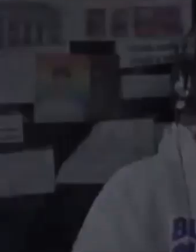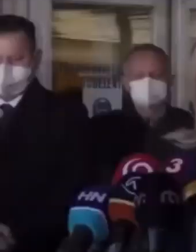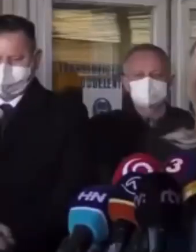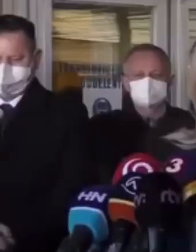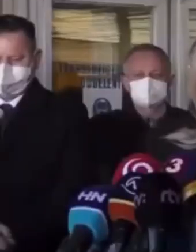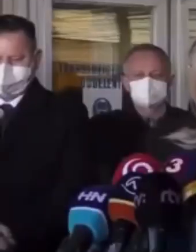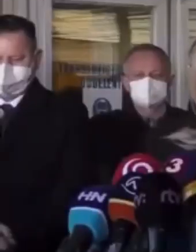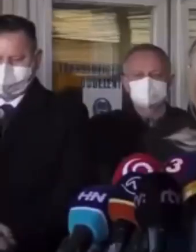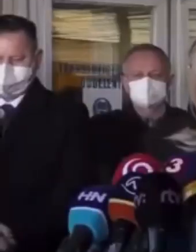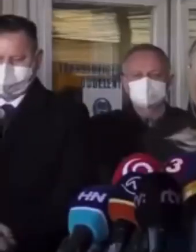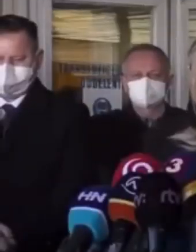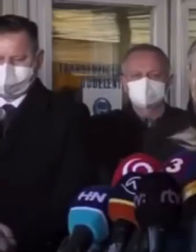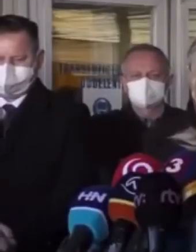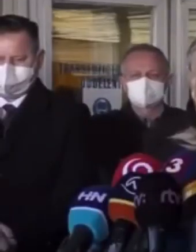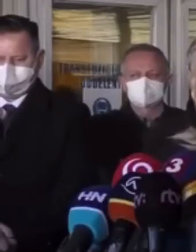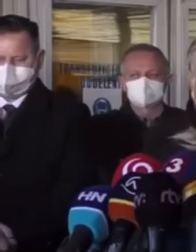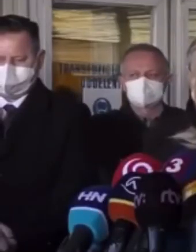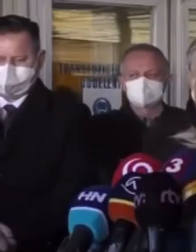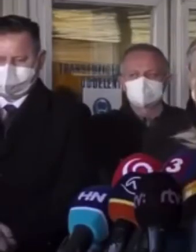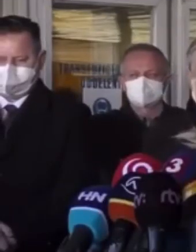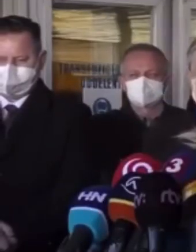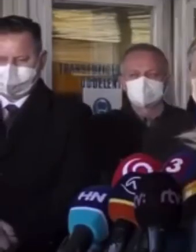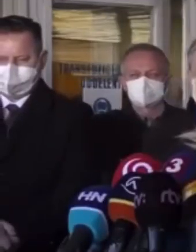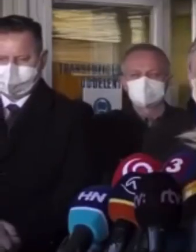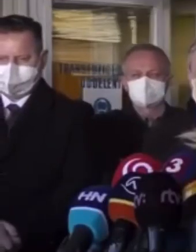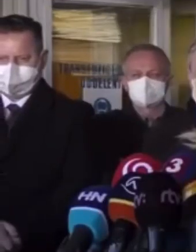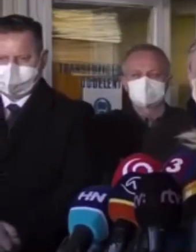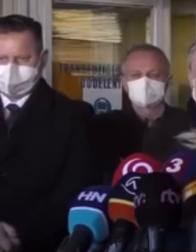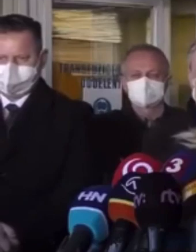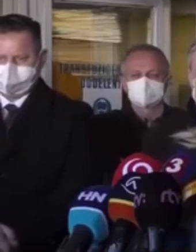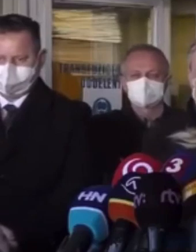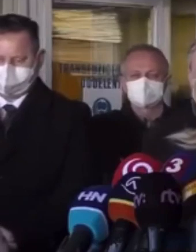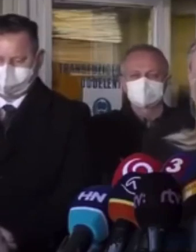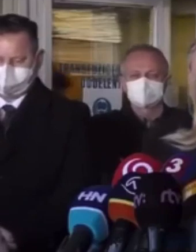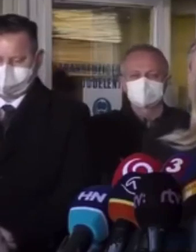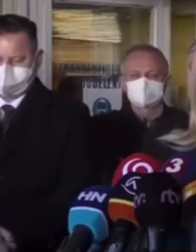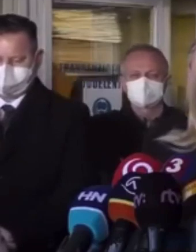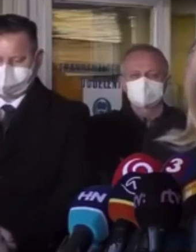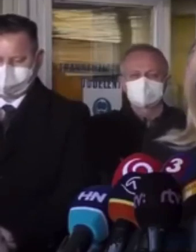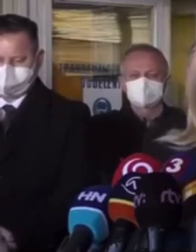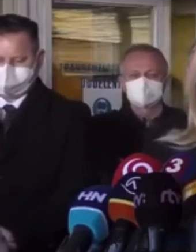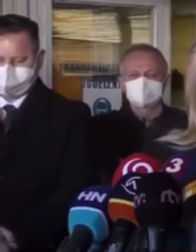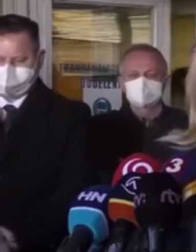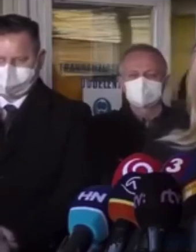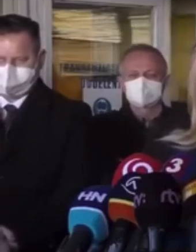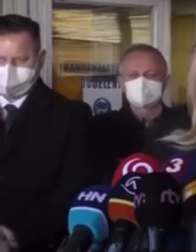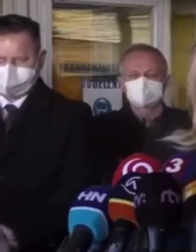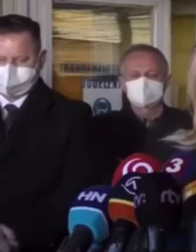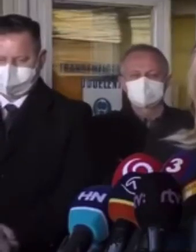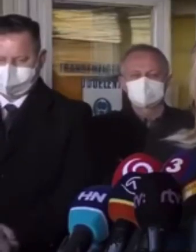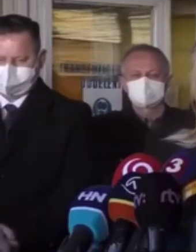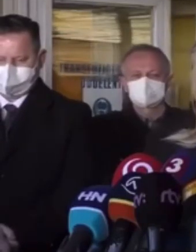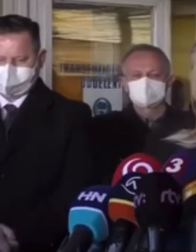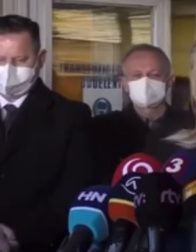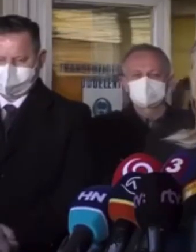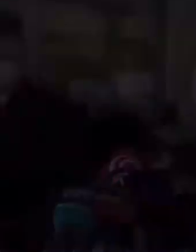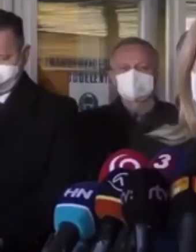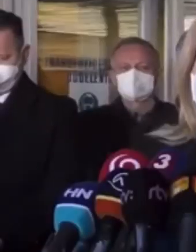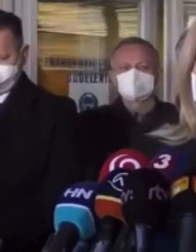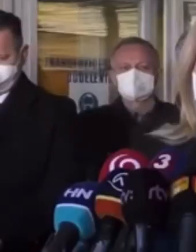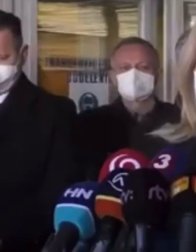podpredsednička. To, čo potrebujeme, je prestať šíriť blúdy o covide a prestať kliakať o covide a počúvať